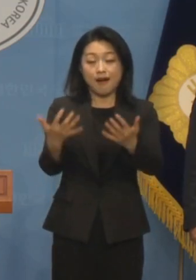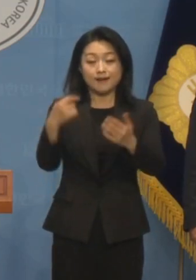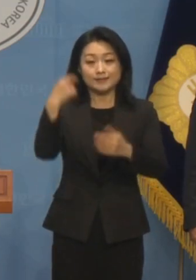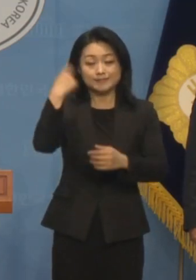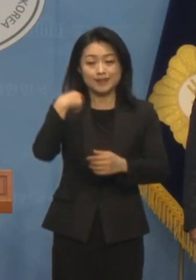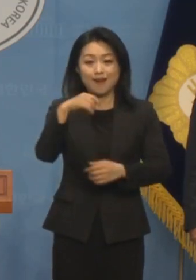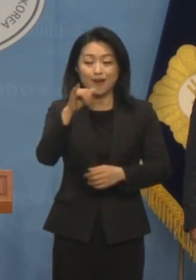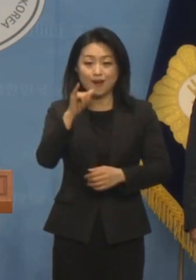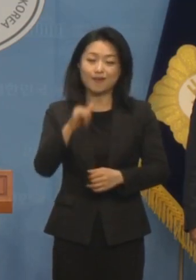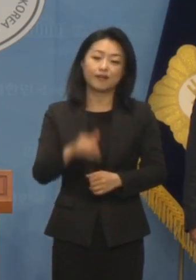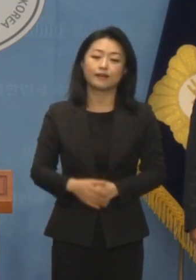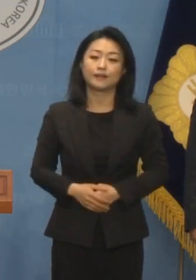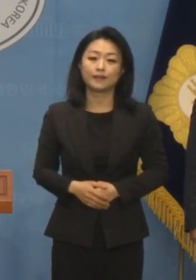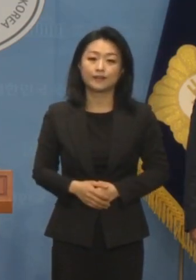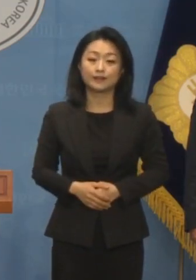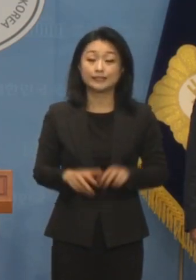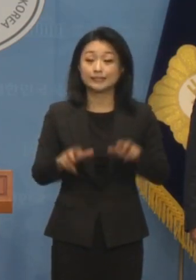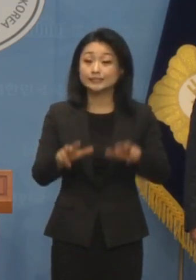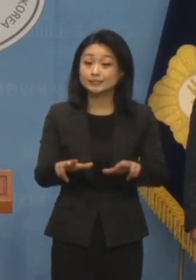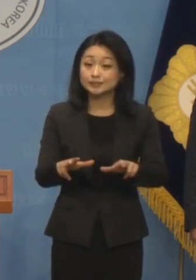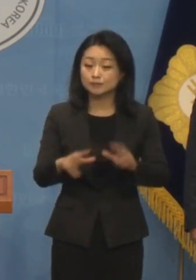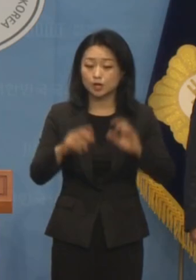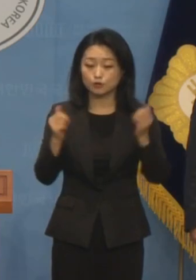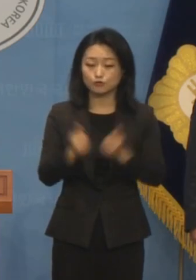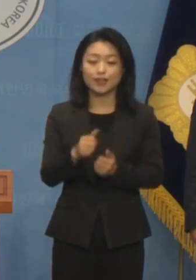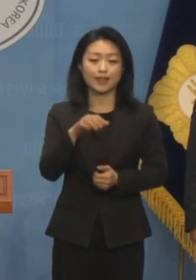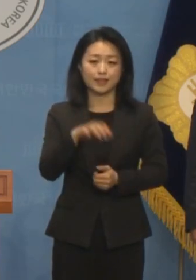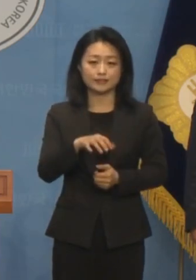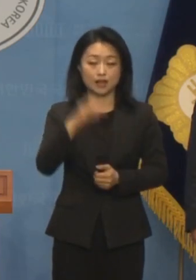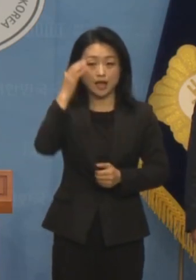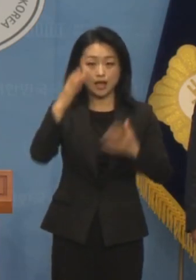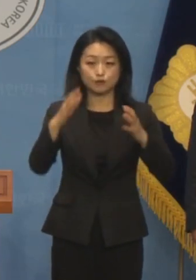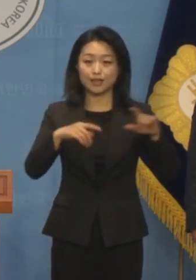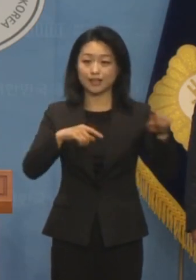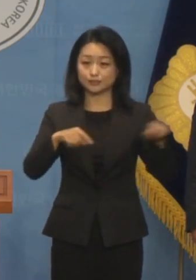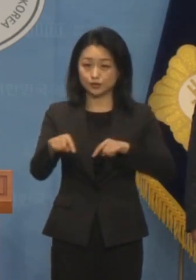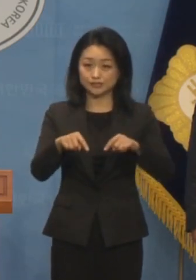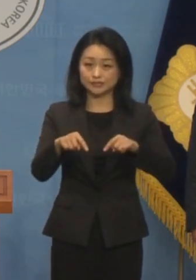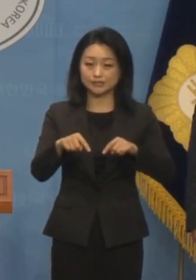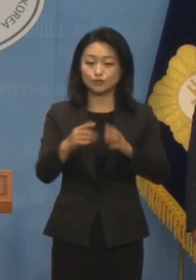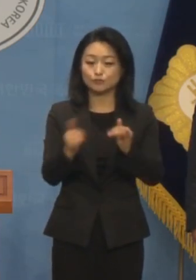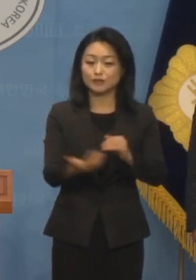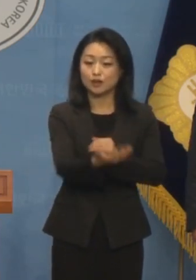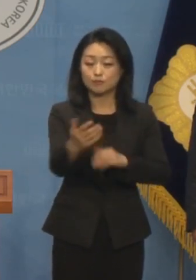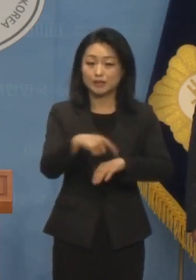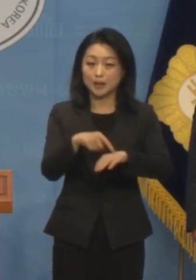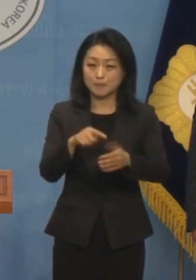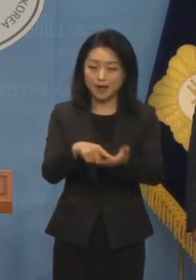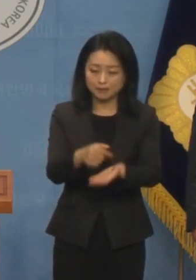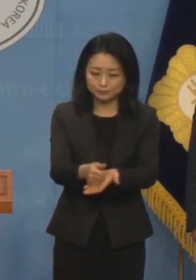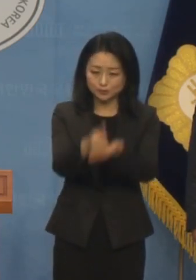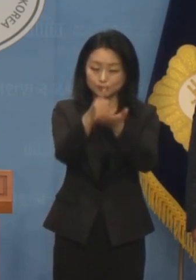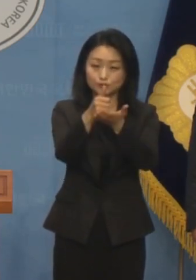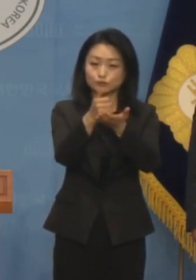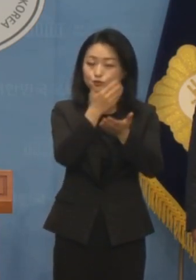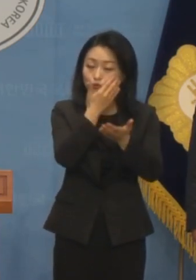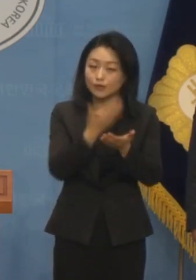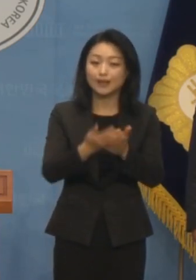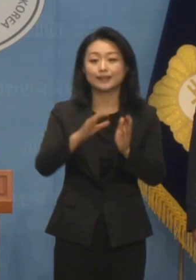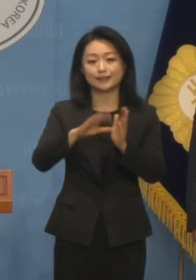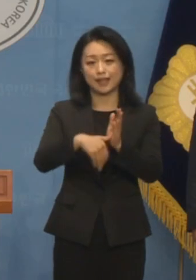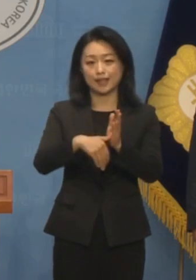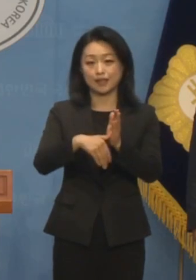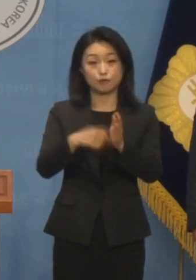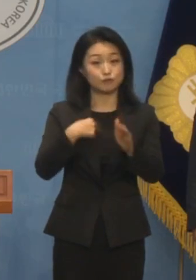것입니다. 지금이야말로 국회가, 대한민국의 정치가 민심을 받들어야 하는 때입니다.